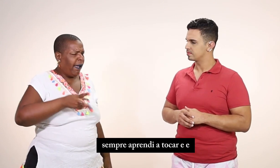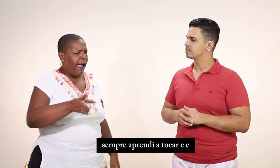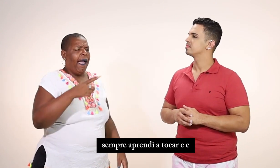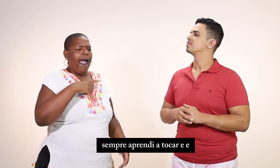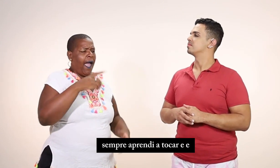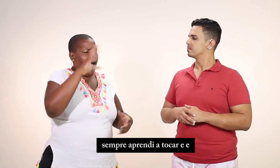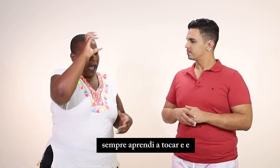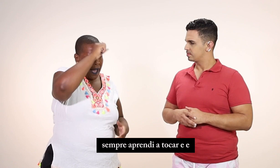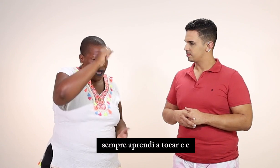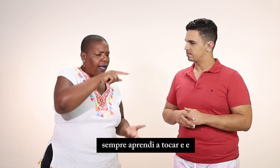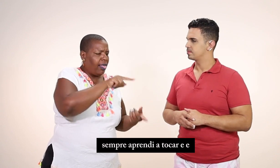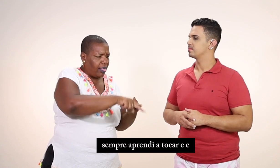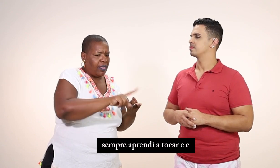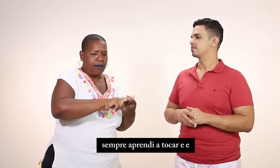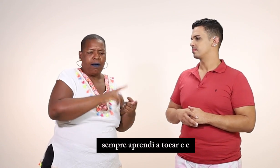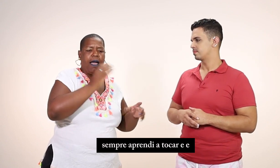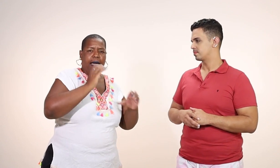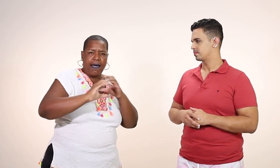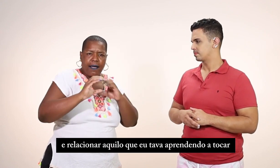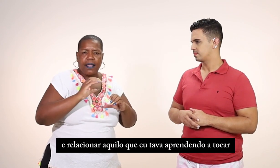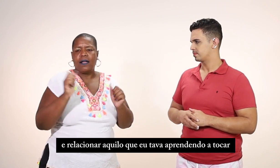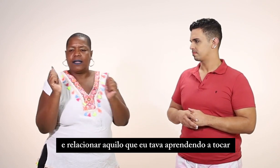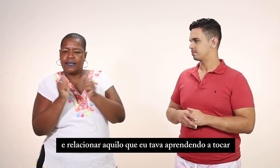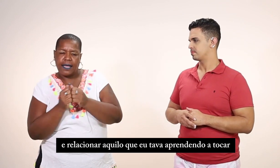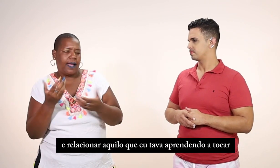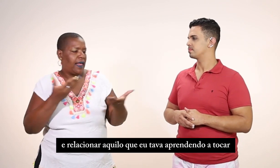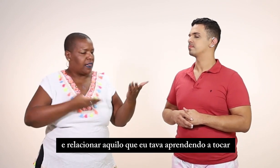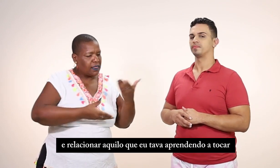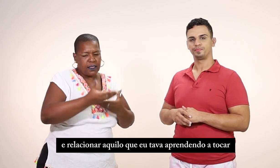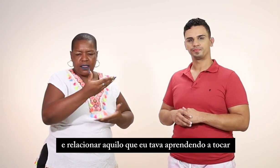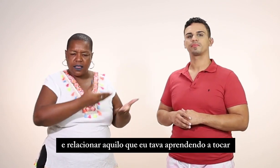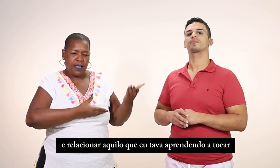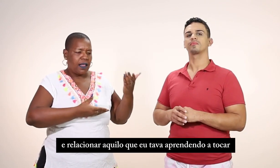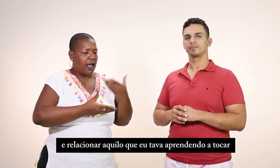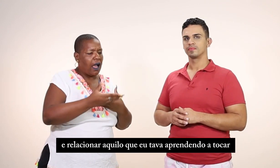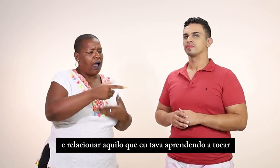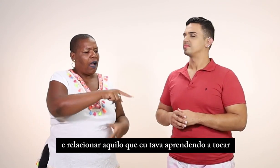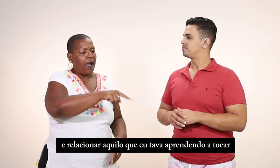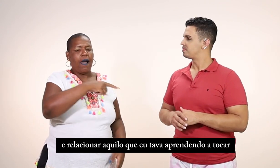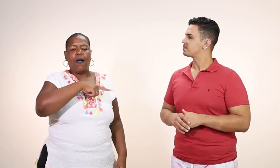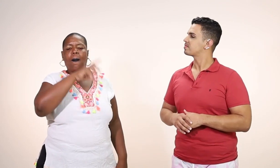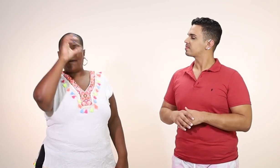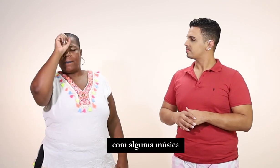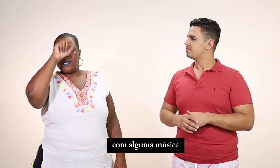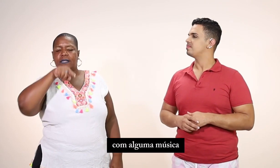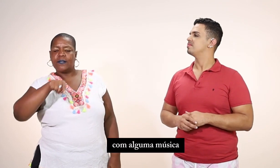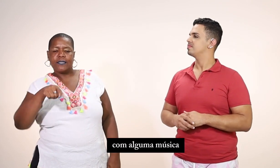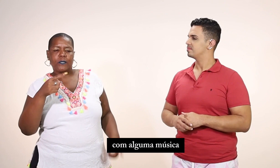aprendi a tocar e relacionar aquilo que eu estava aprendendo a tocar com alguma